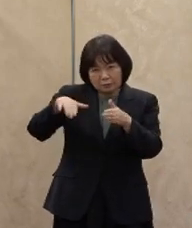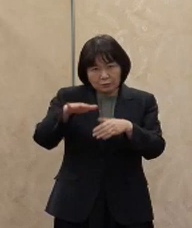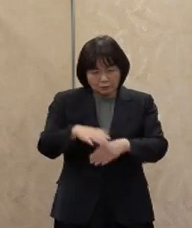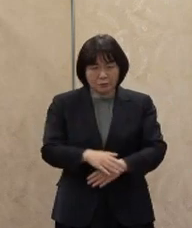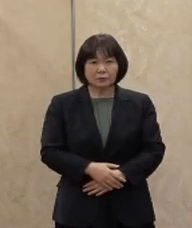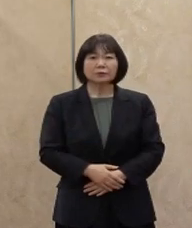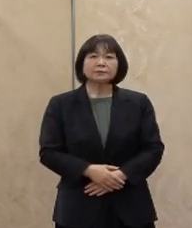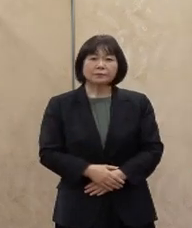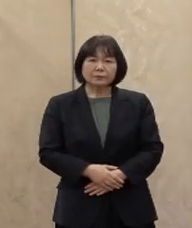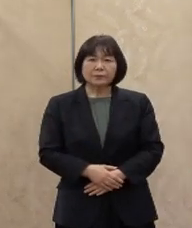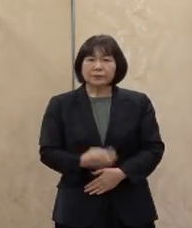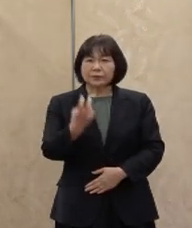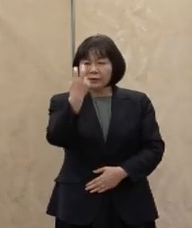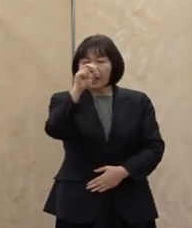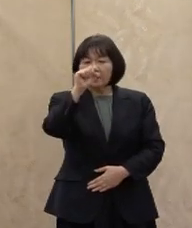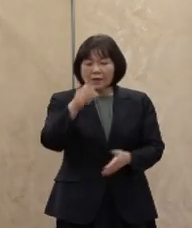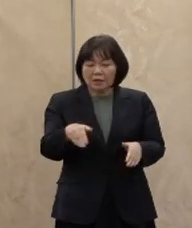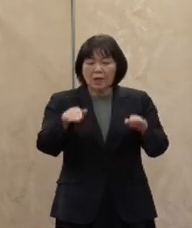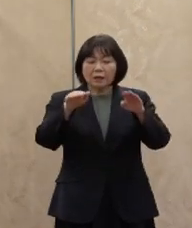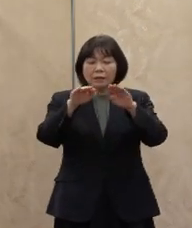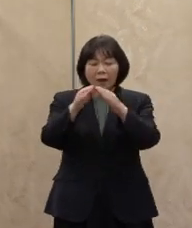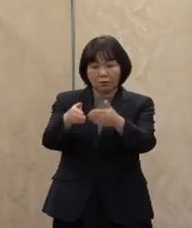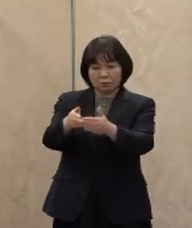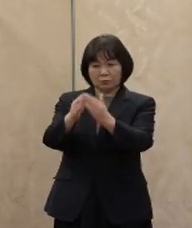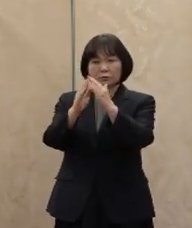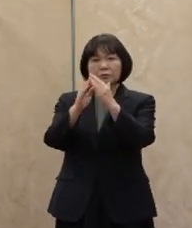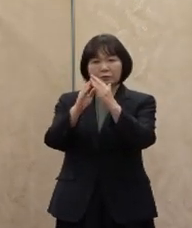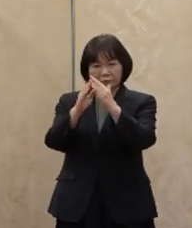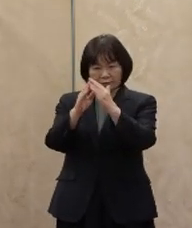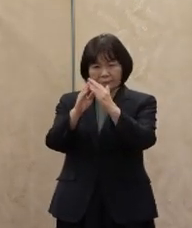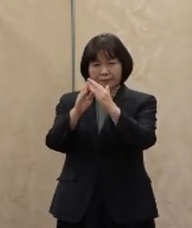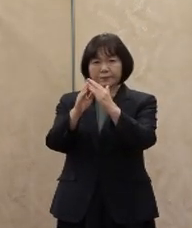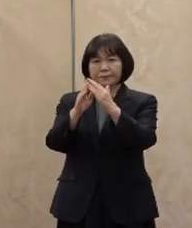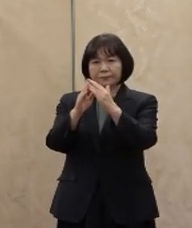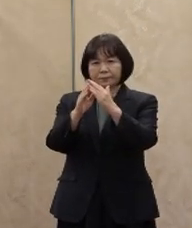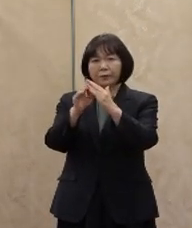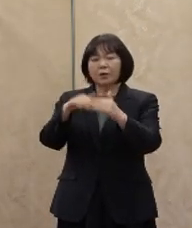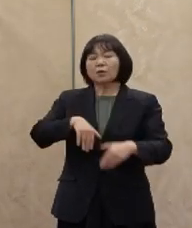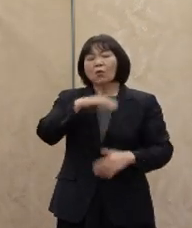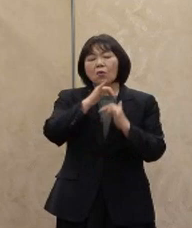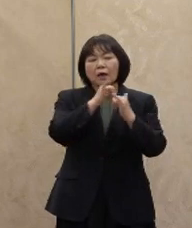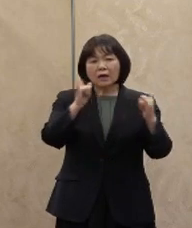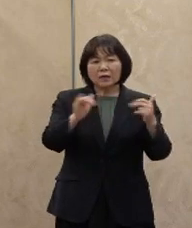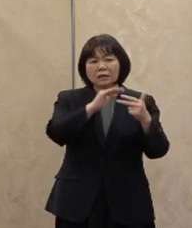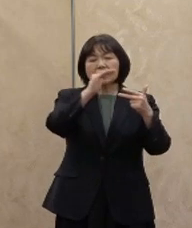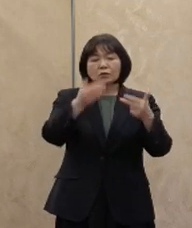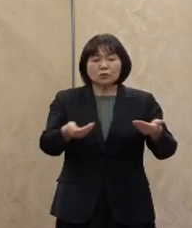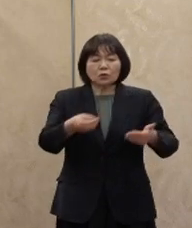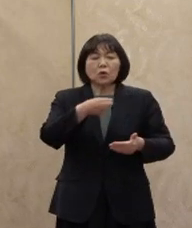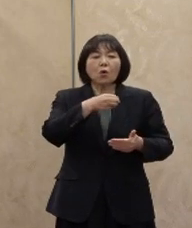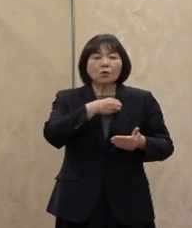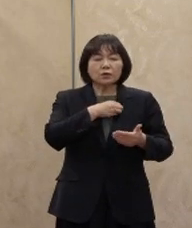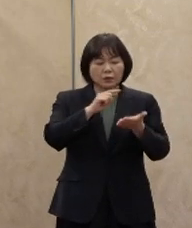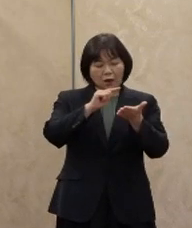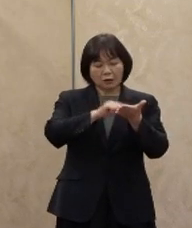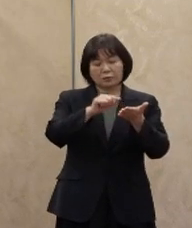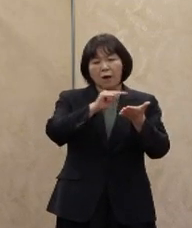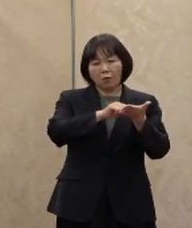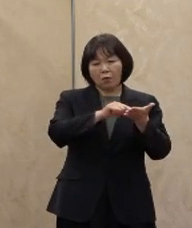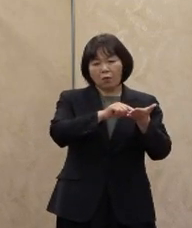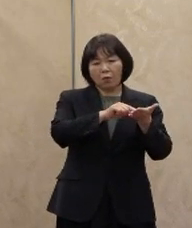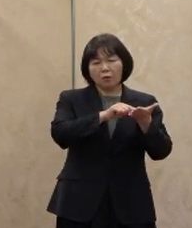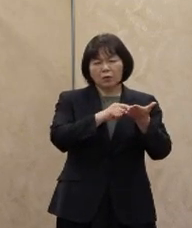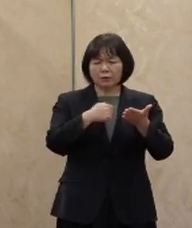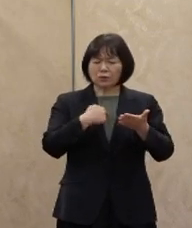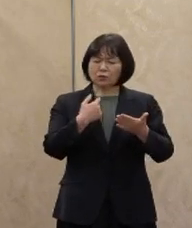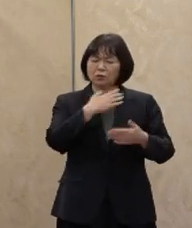はそういった検査センターというのを作ってですね、その高齢者施設にの職員から、まあ、スマートフォンでちょ